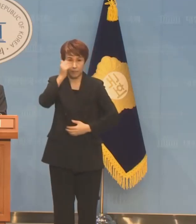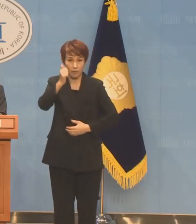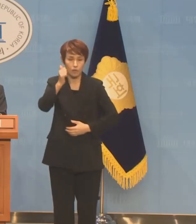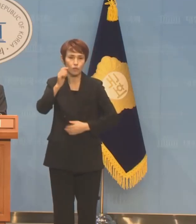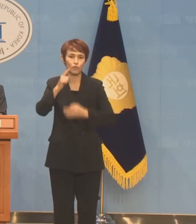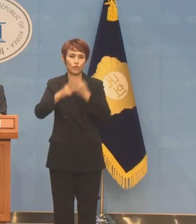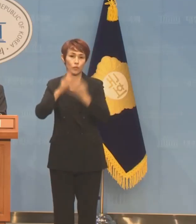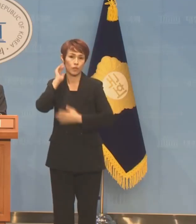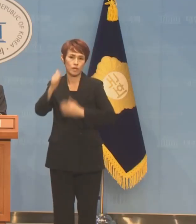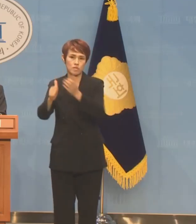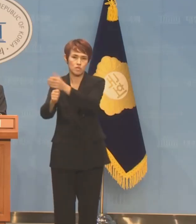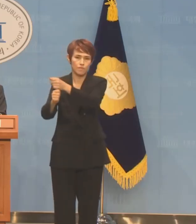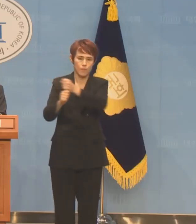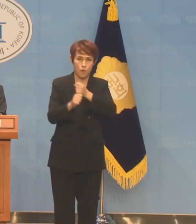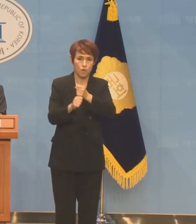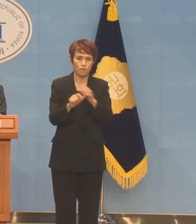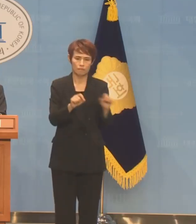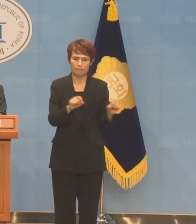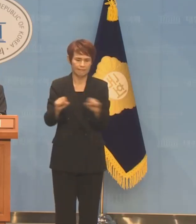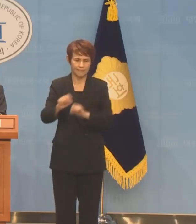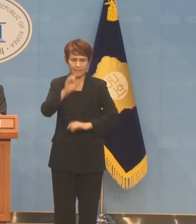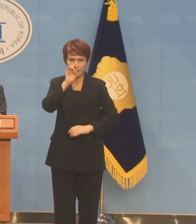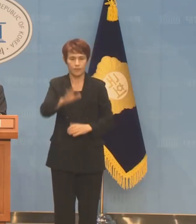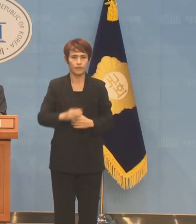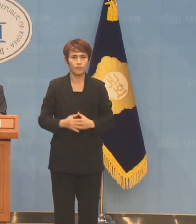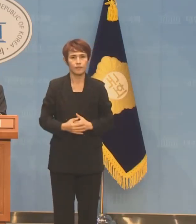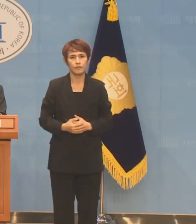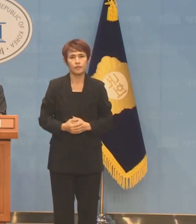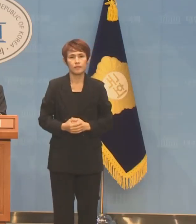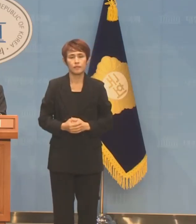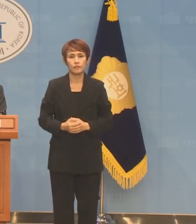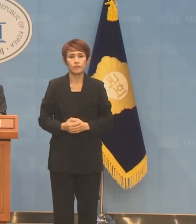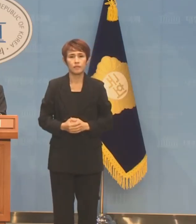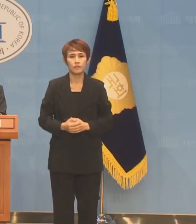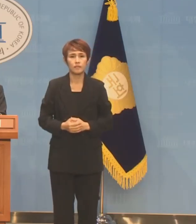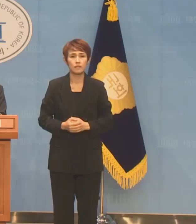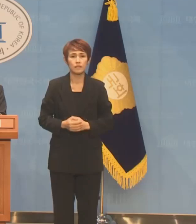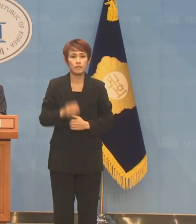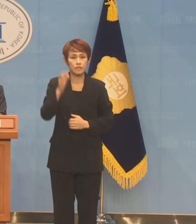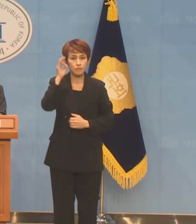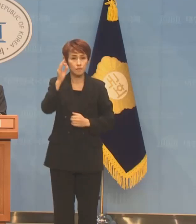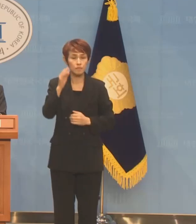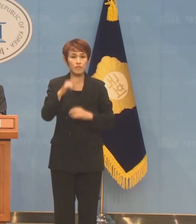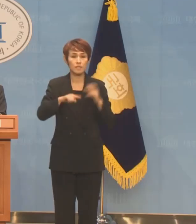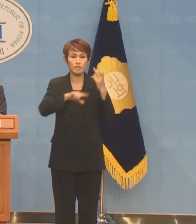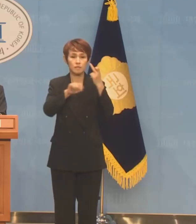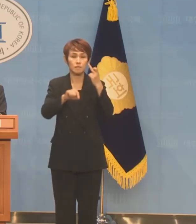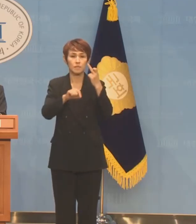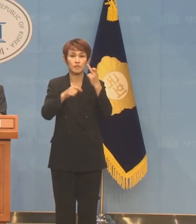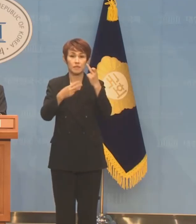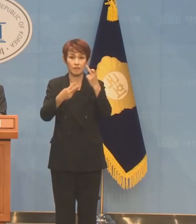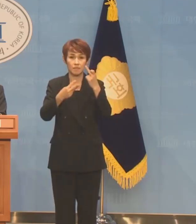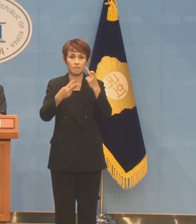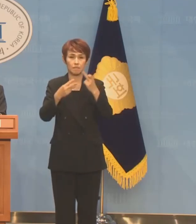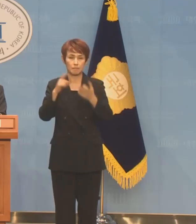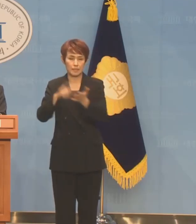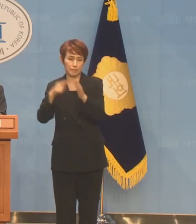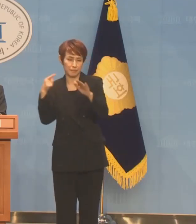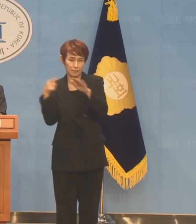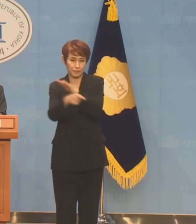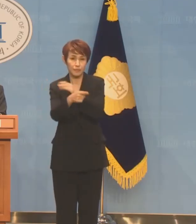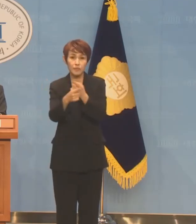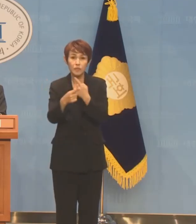체포 수사 더 이상 지체해선 안 됩니다. 12.3 비상계엄을 시도했던 내란 속의